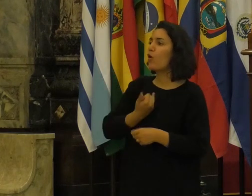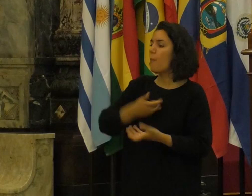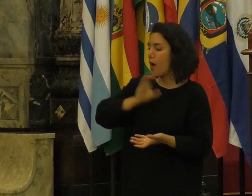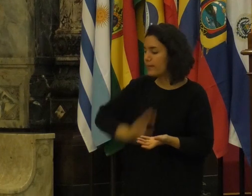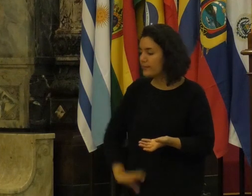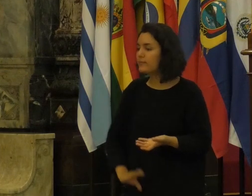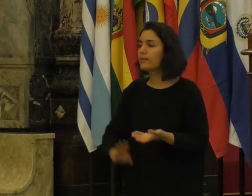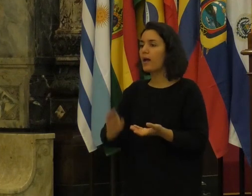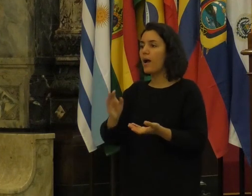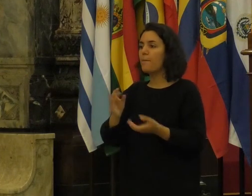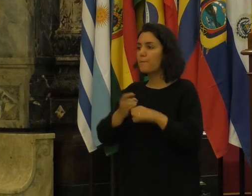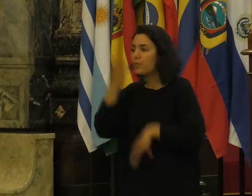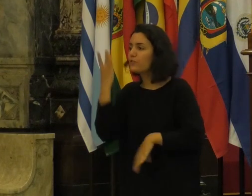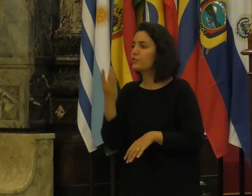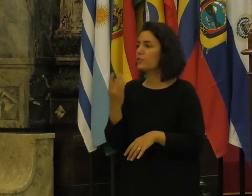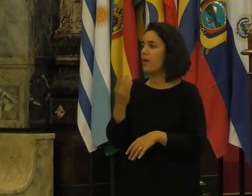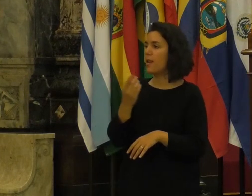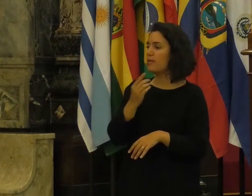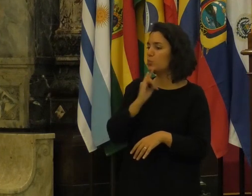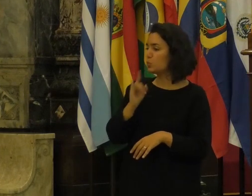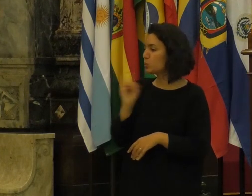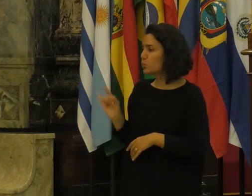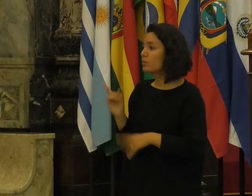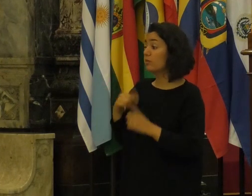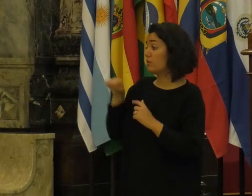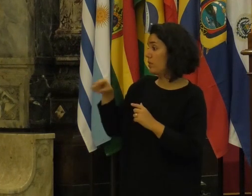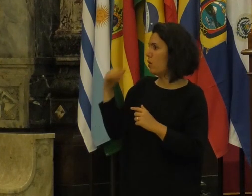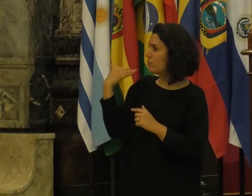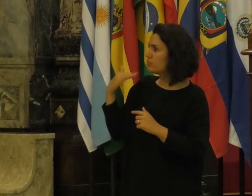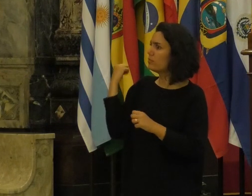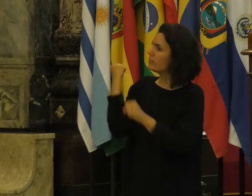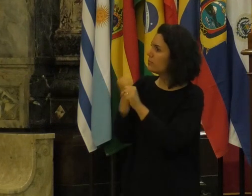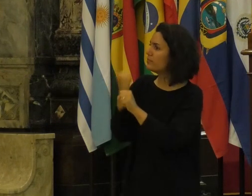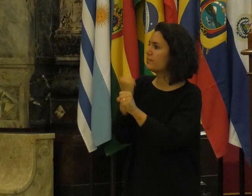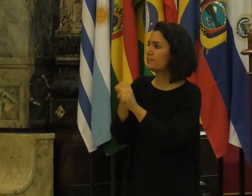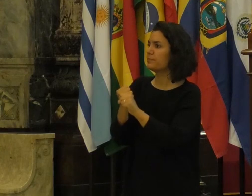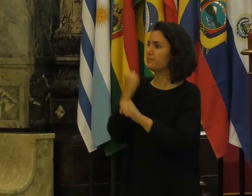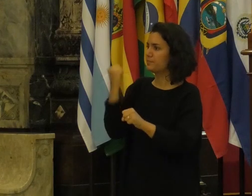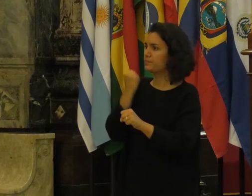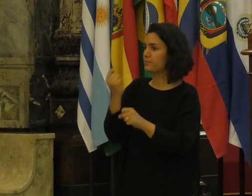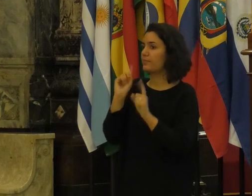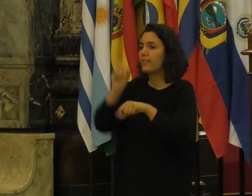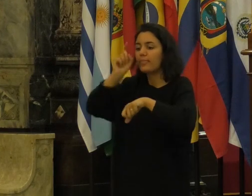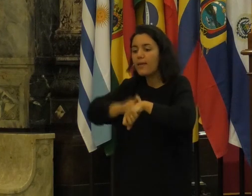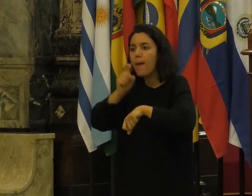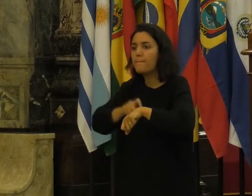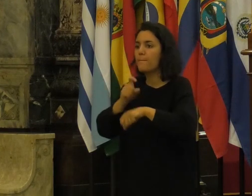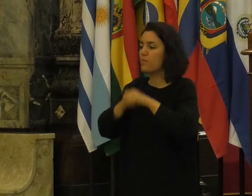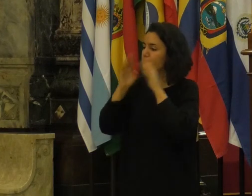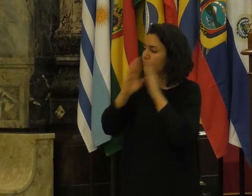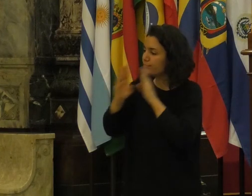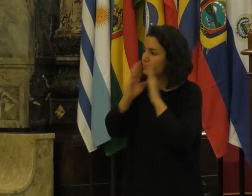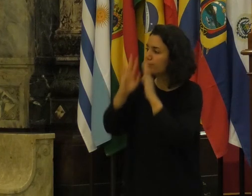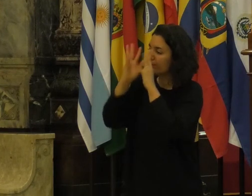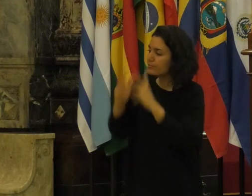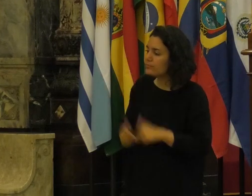profesionales, eso ocupó mucho espacio en el tiempo, la dedicación de las